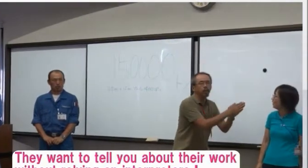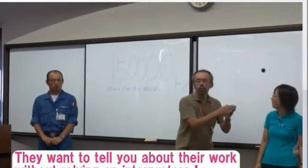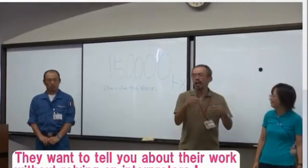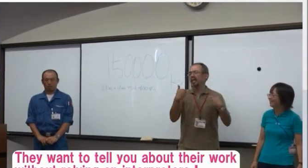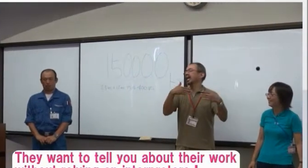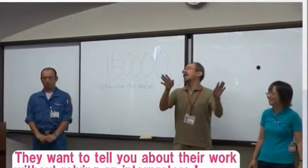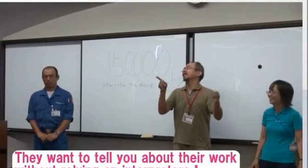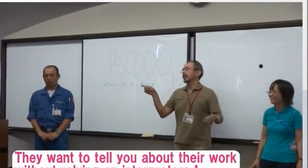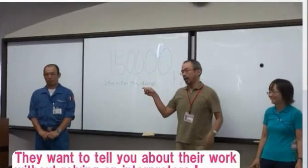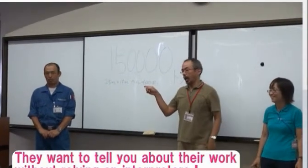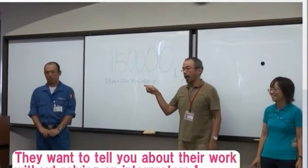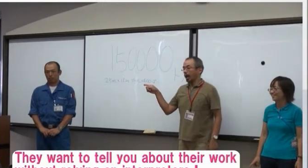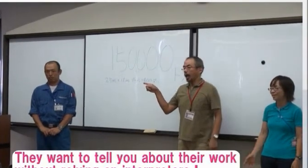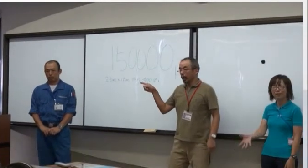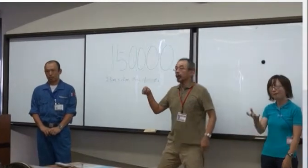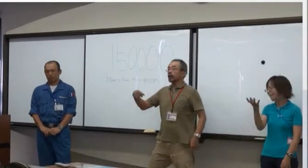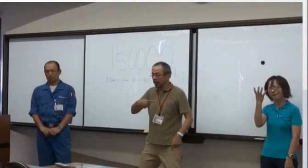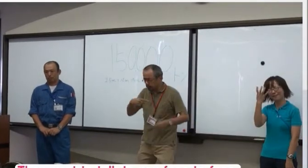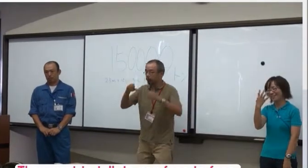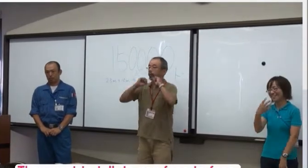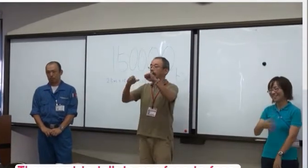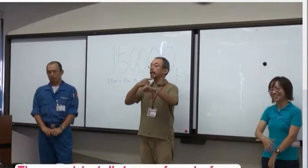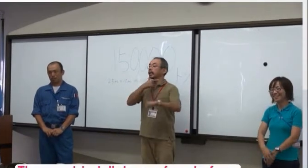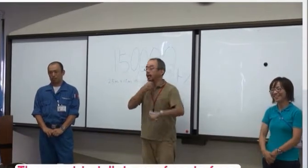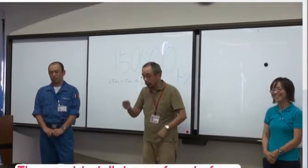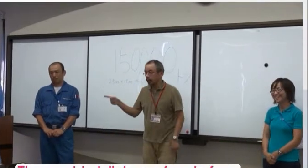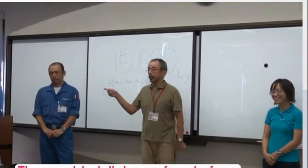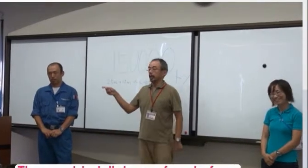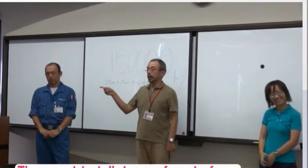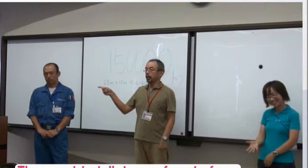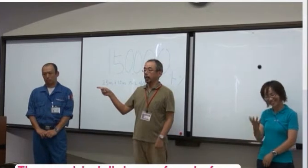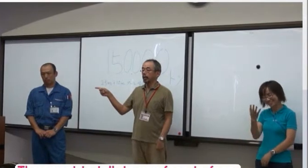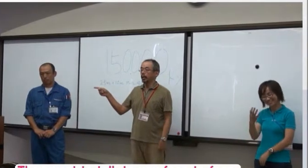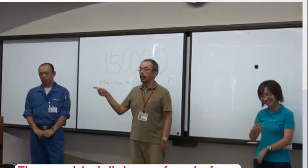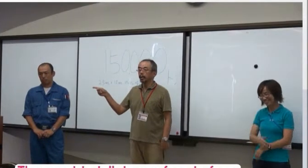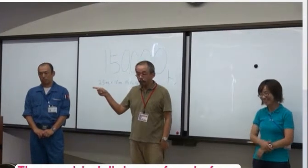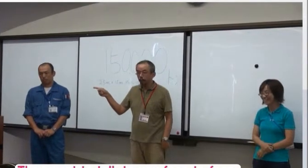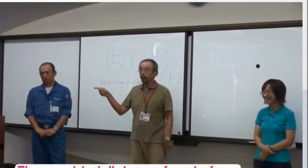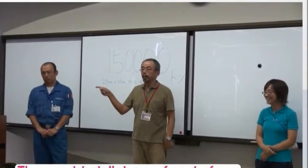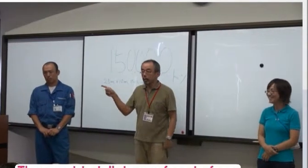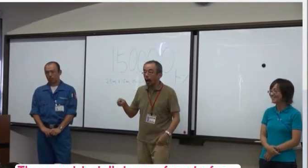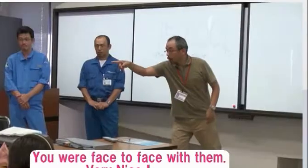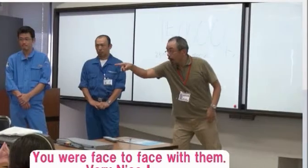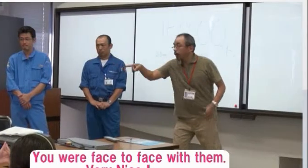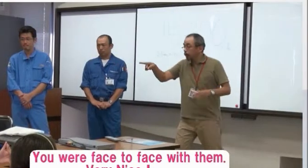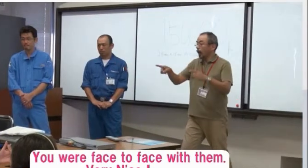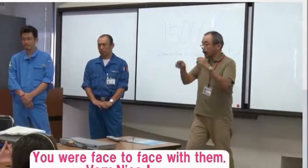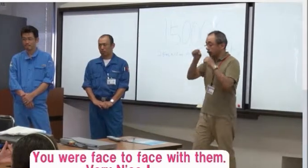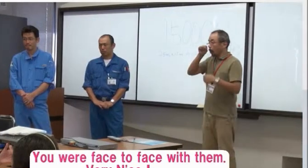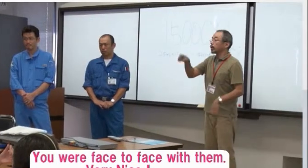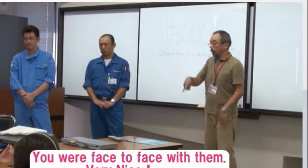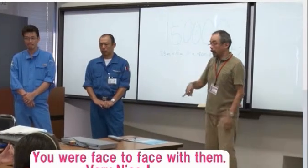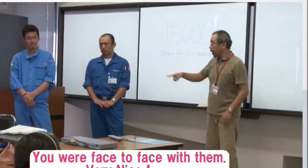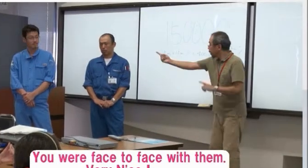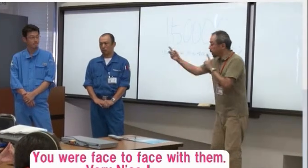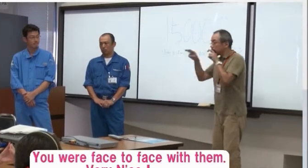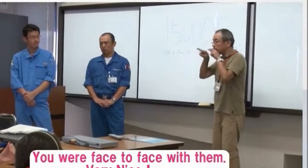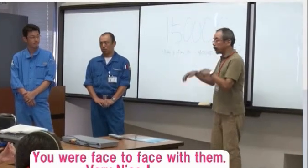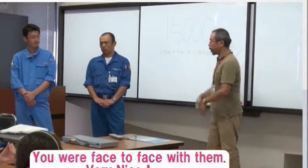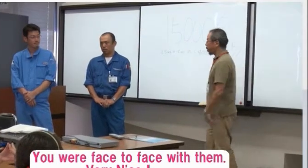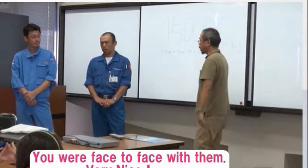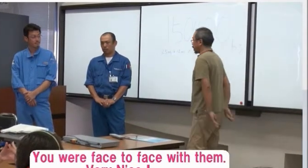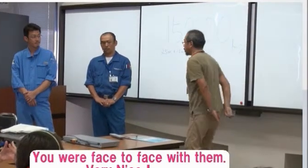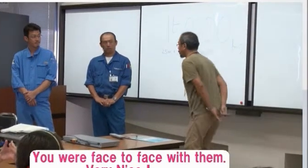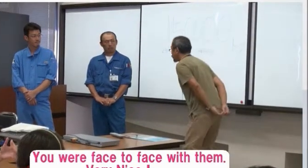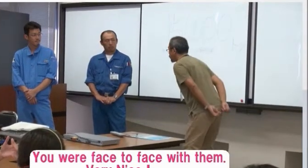が言われて、自分でやりたいと。でもな、さっきよかったら、自